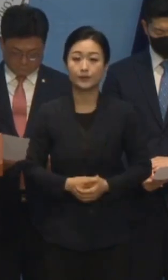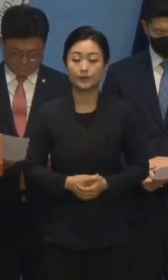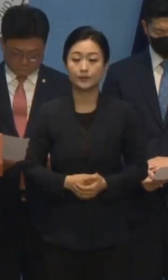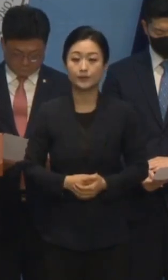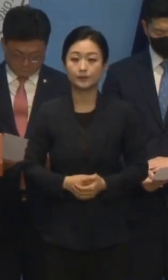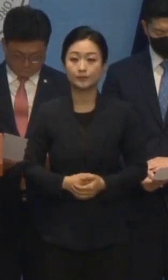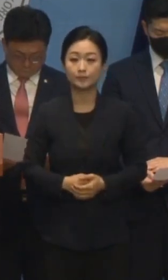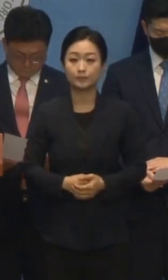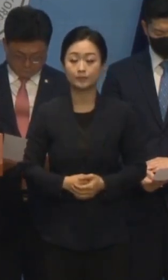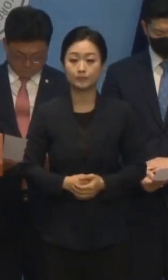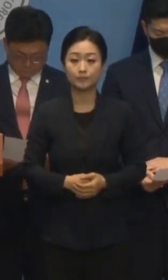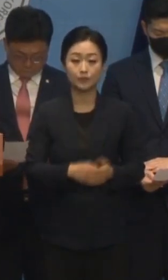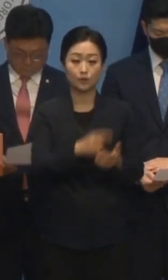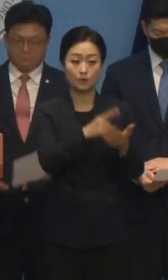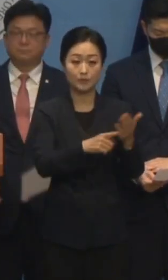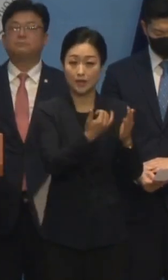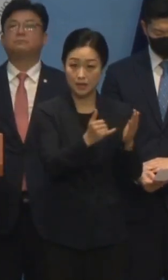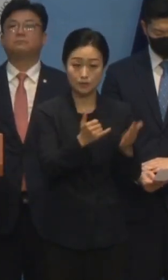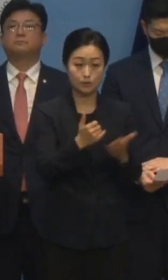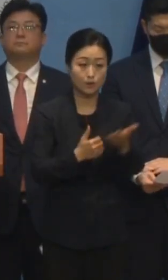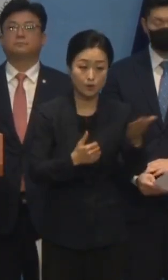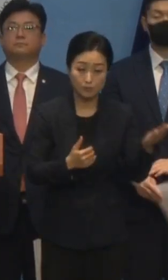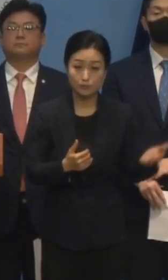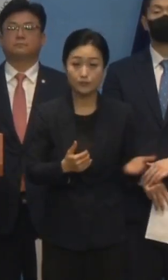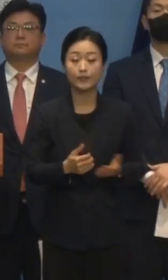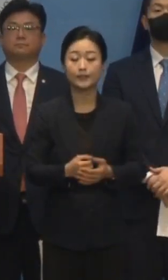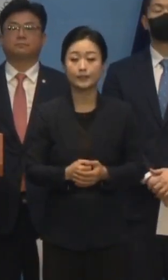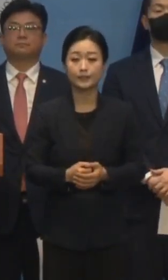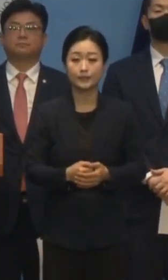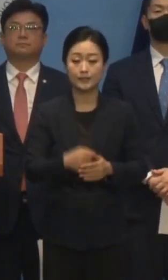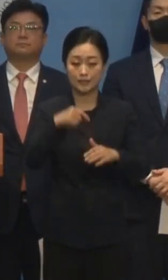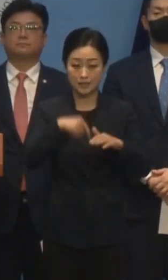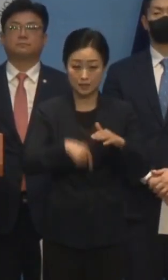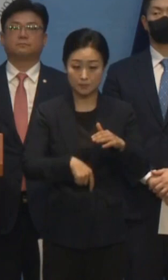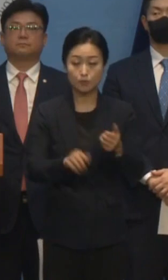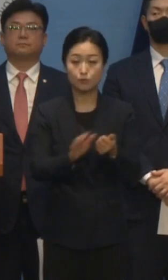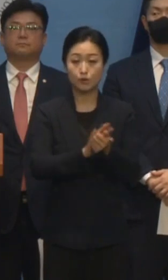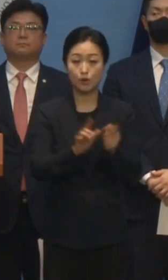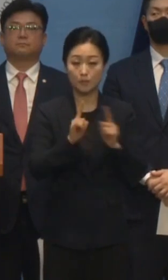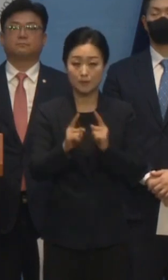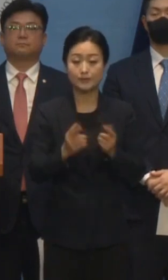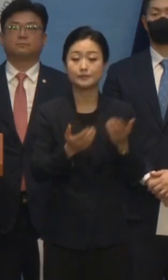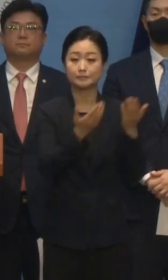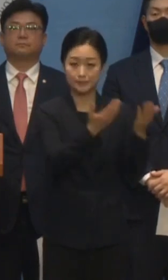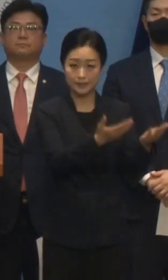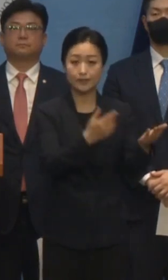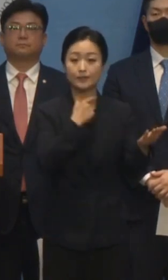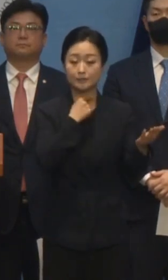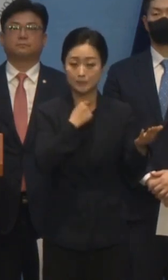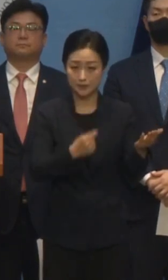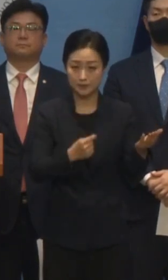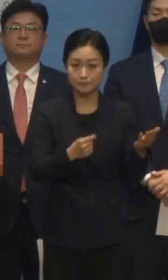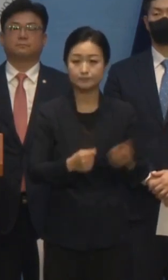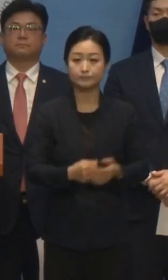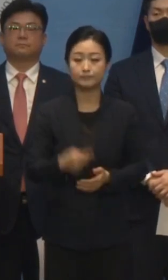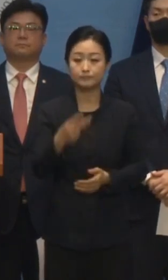마지막으로 유가족분들에게 다시 한번 깊은 위로의 마음을 전합니다.